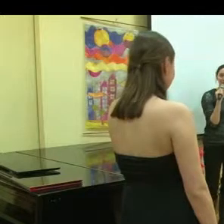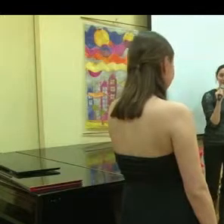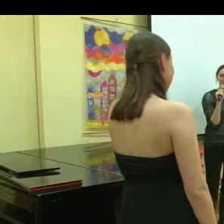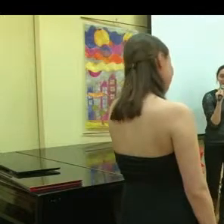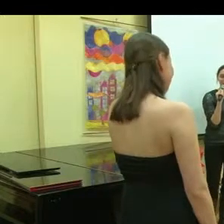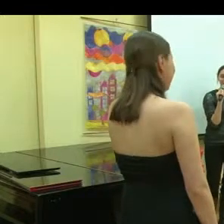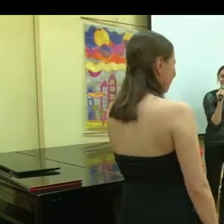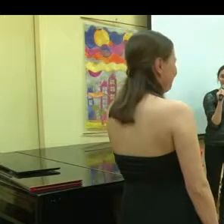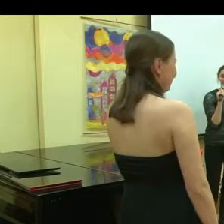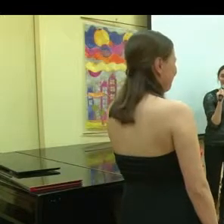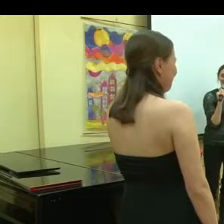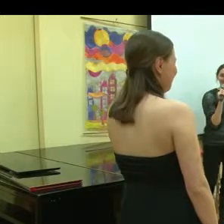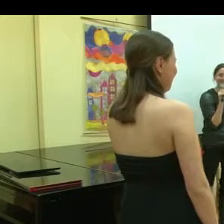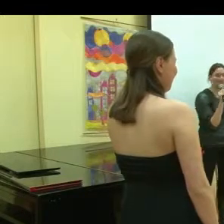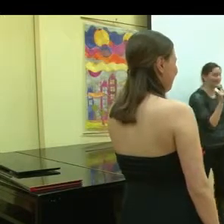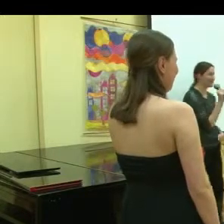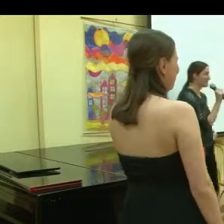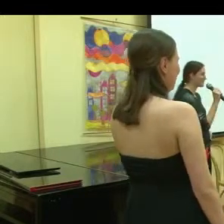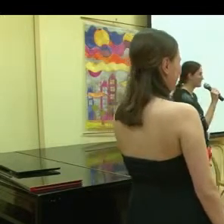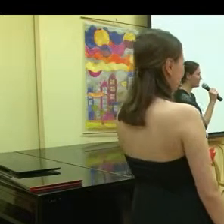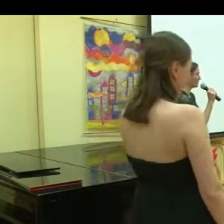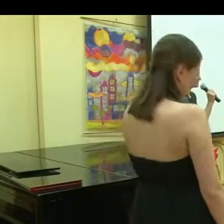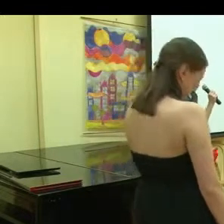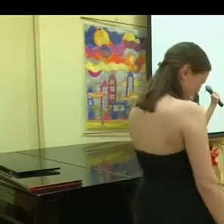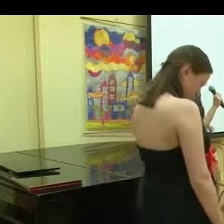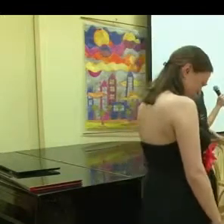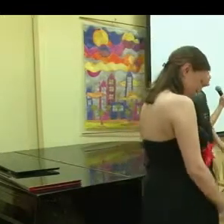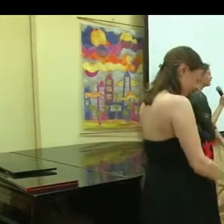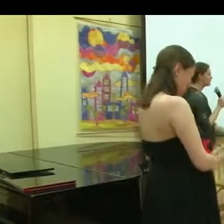to chyba mniej więcej wszystko.